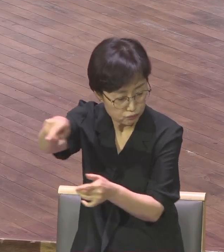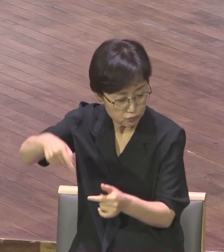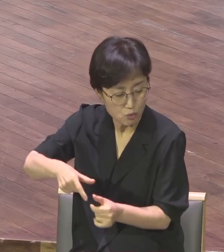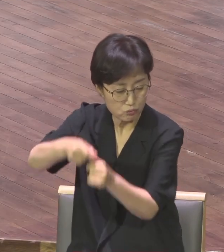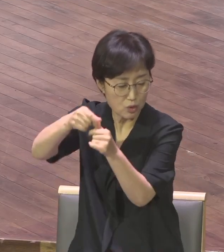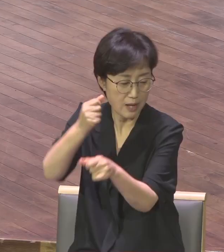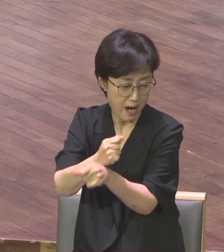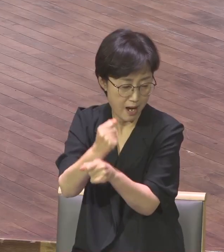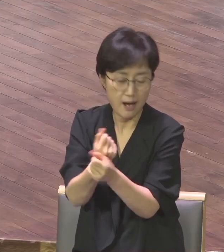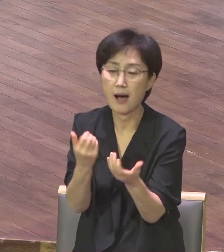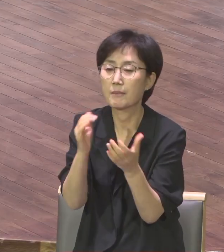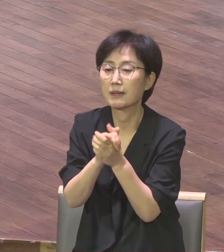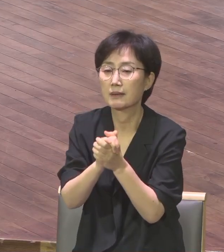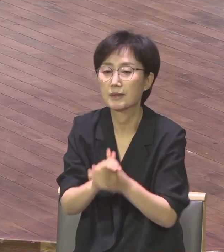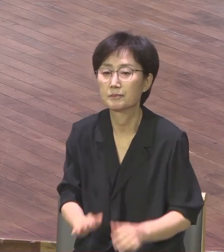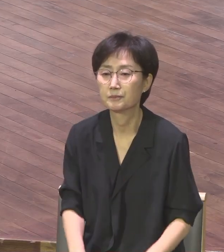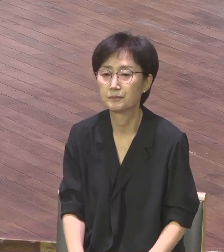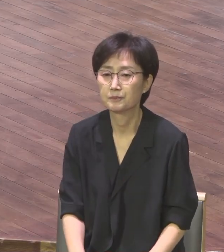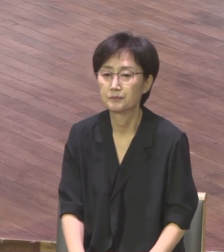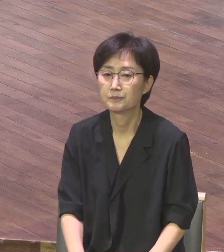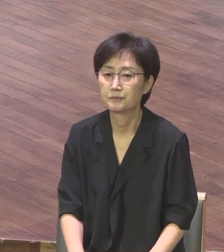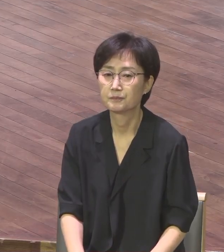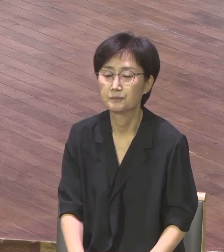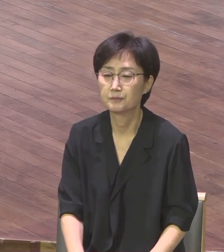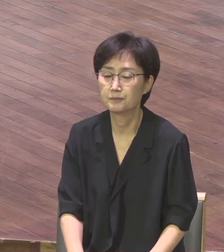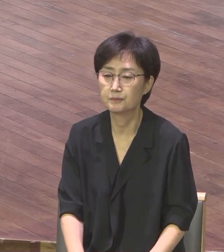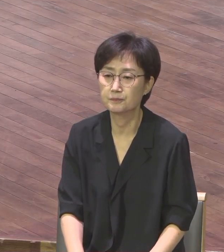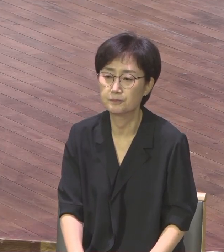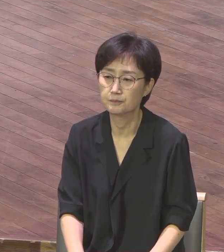자를 구원하리라. 아멘.